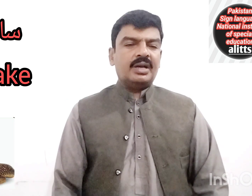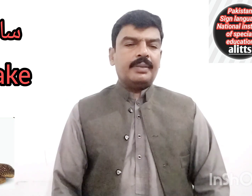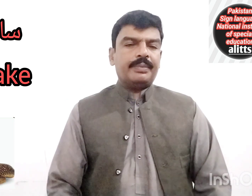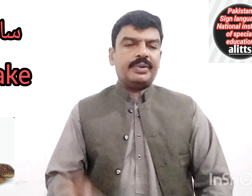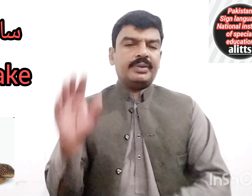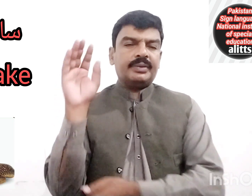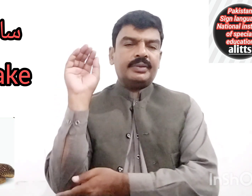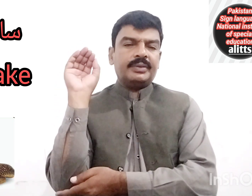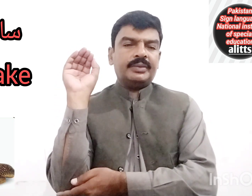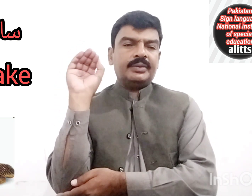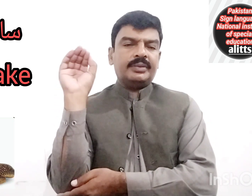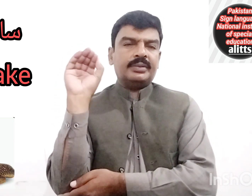सांप।